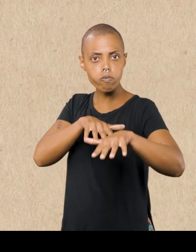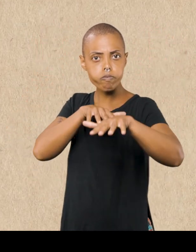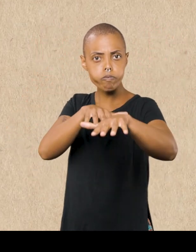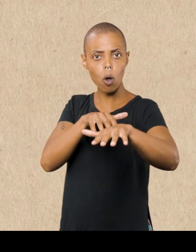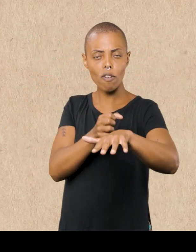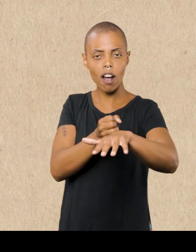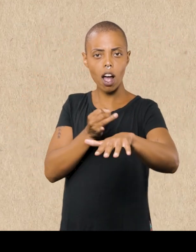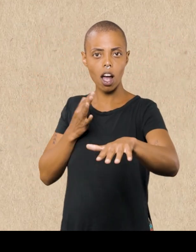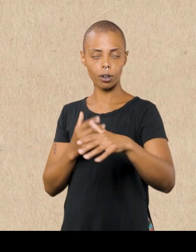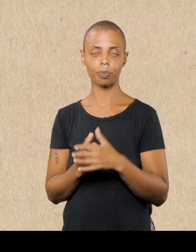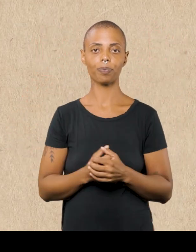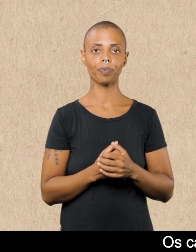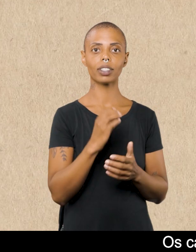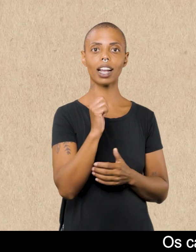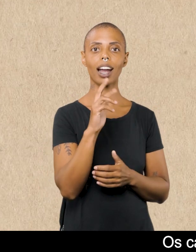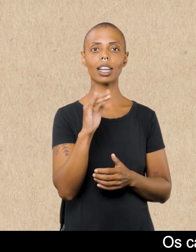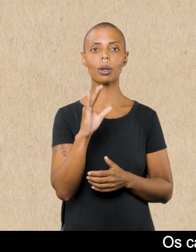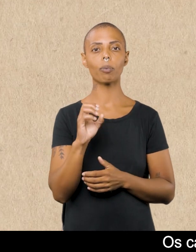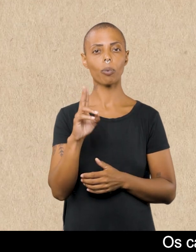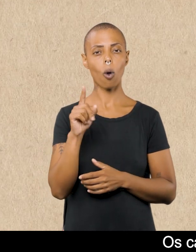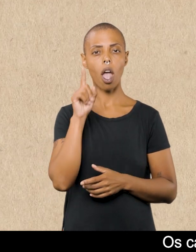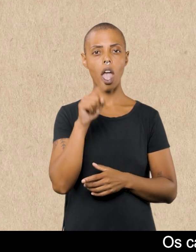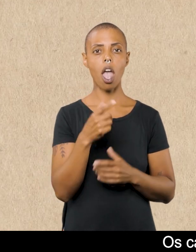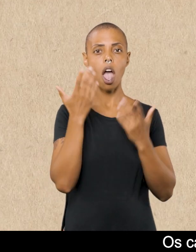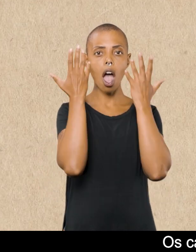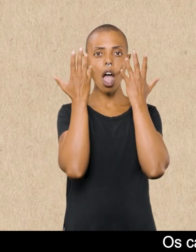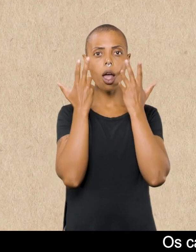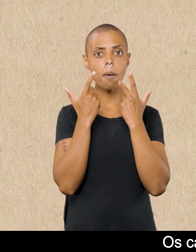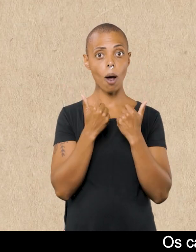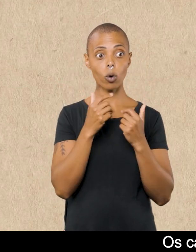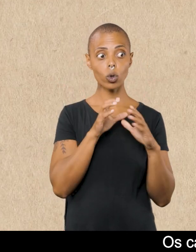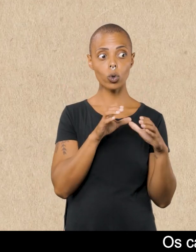animais, como se eles andassem em uma manada.